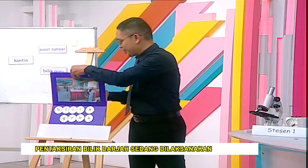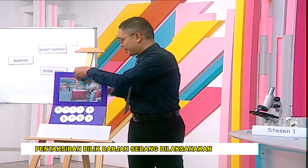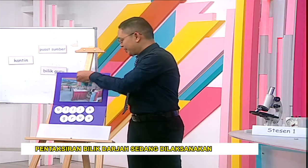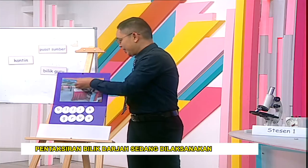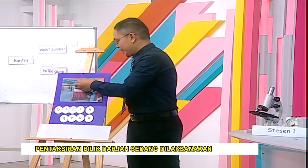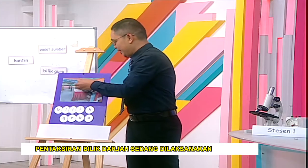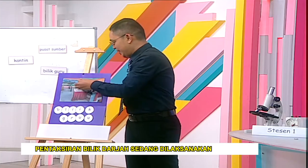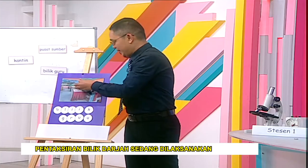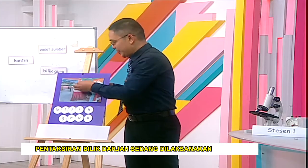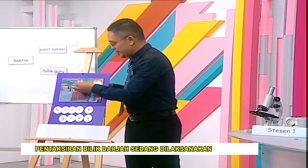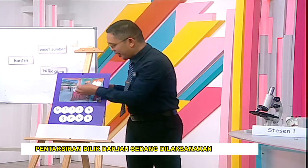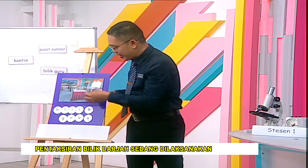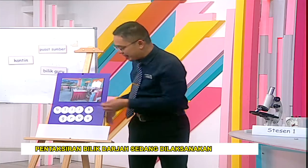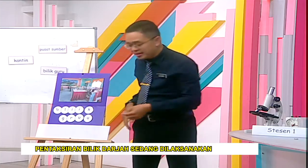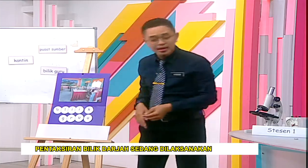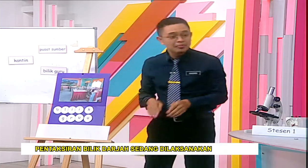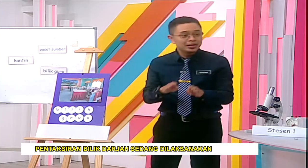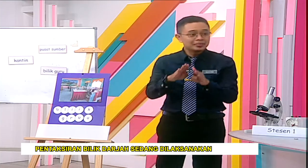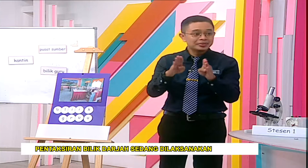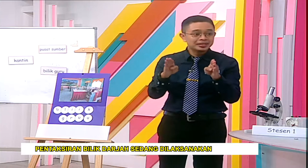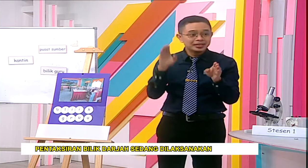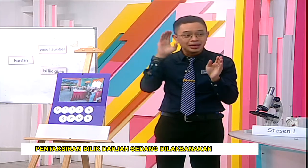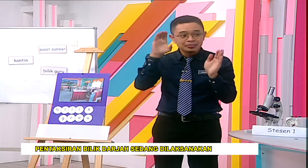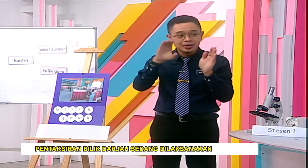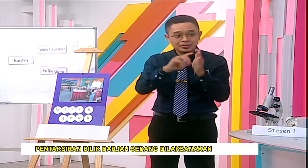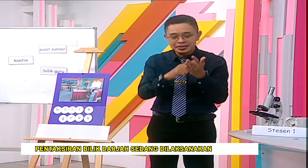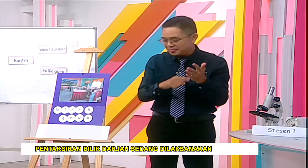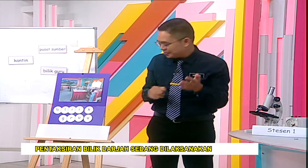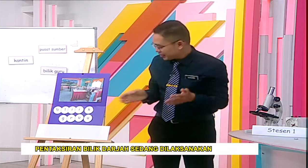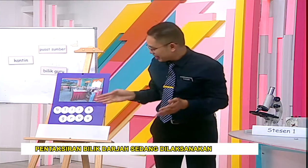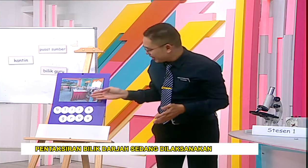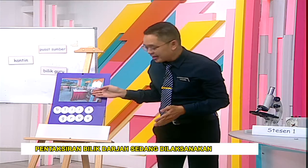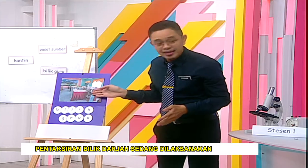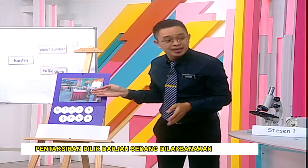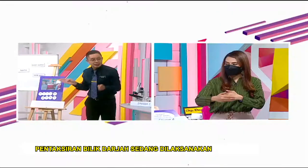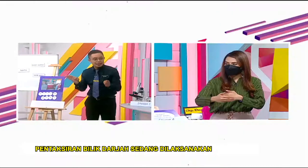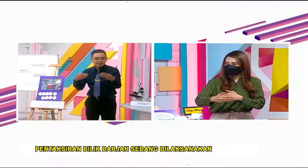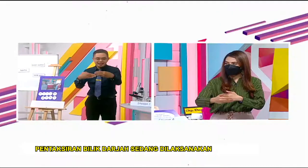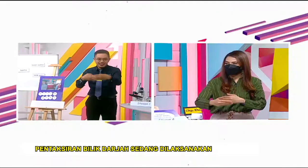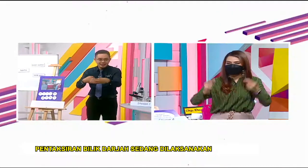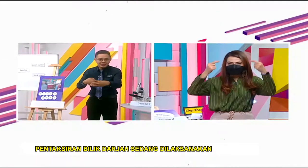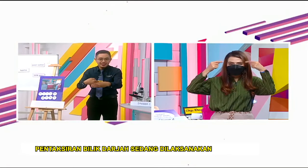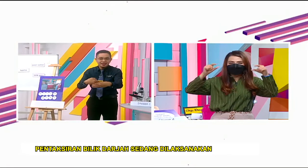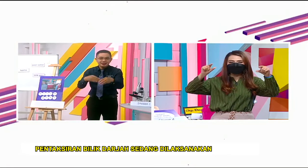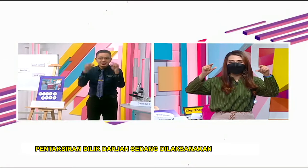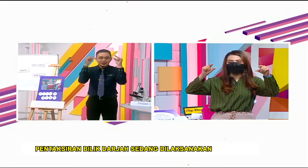Okey. Ini gambar apa tadi? Gambar apa? Bilik. Bilik. Guru.